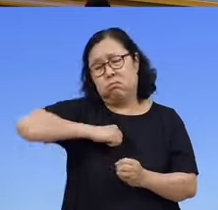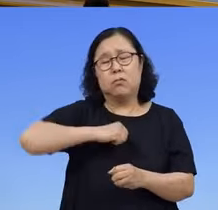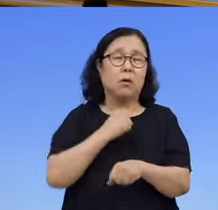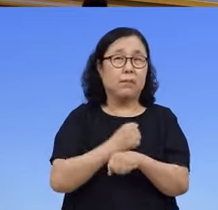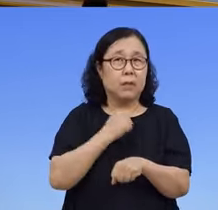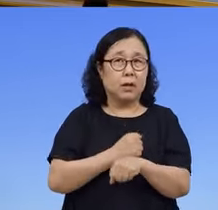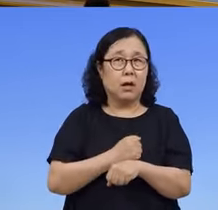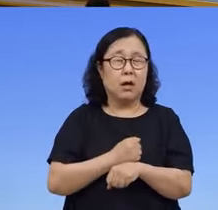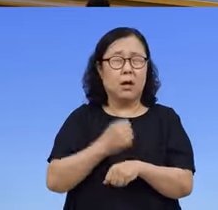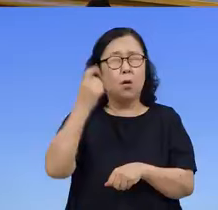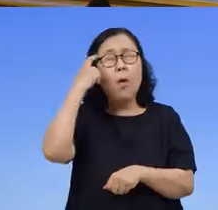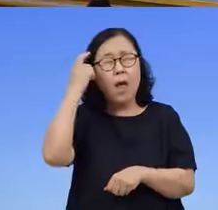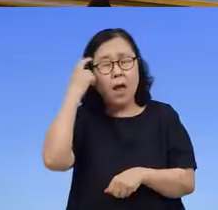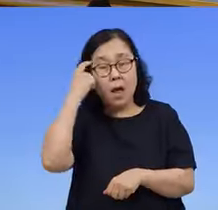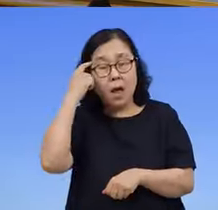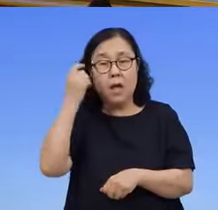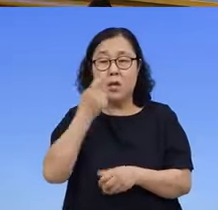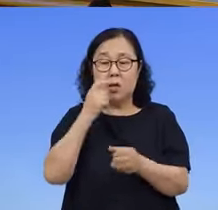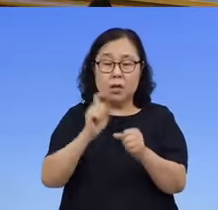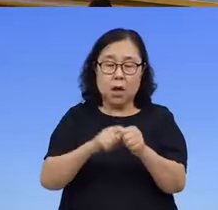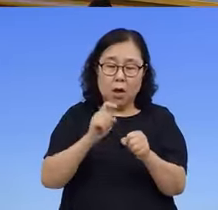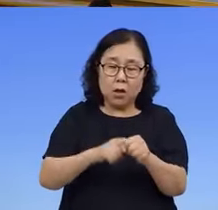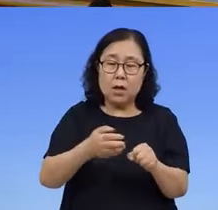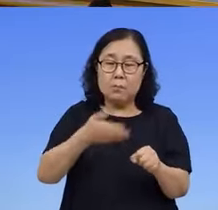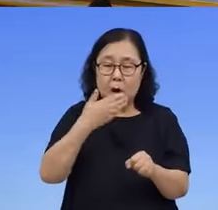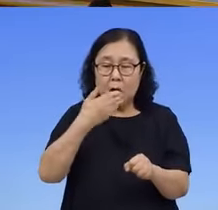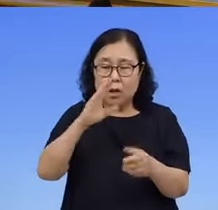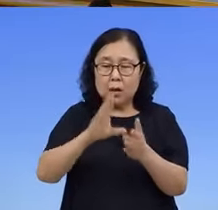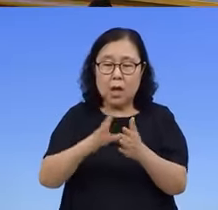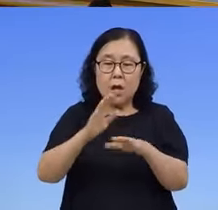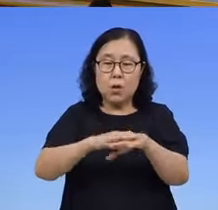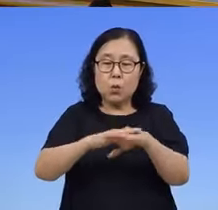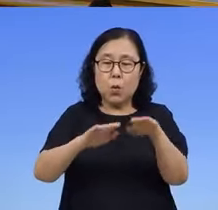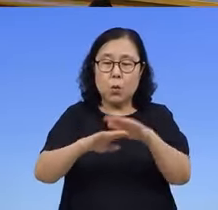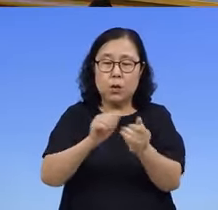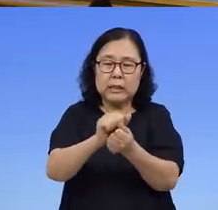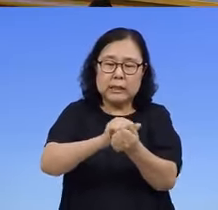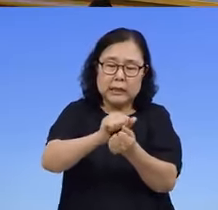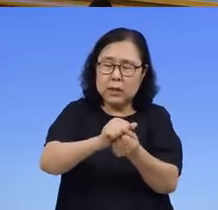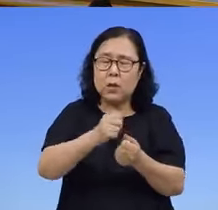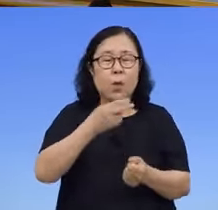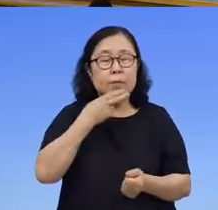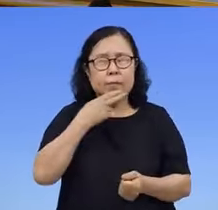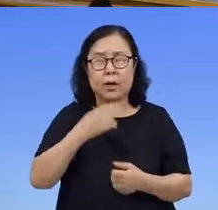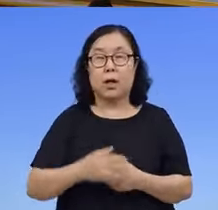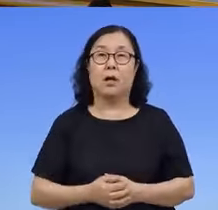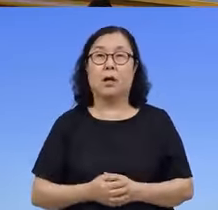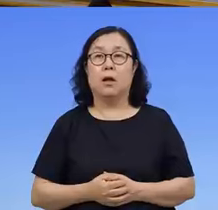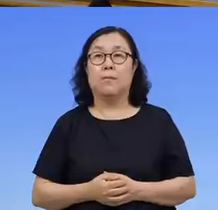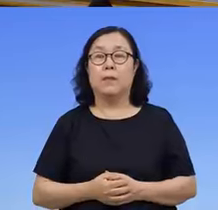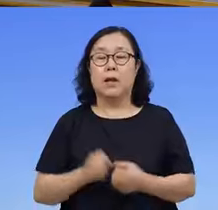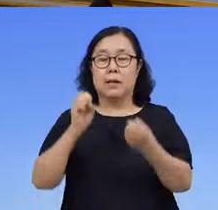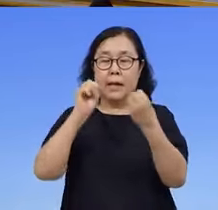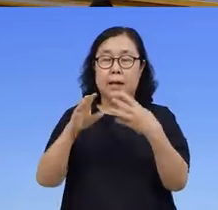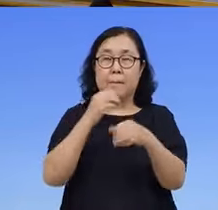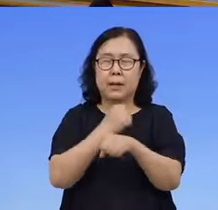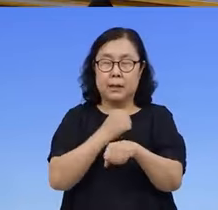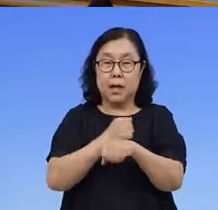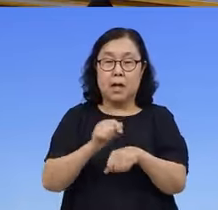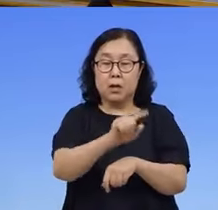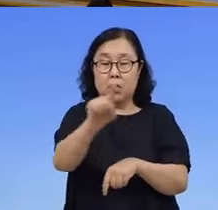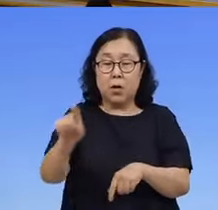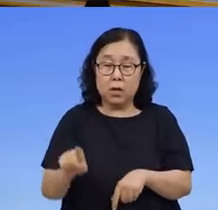지금 장로들의 전통인데요, 이 장로들의 전통이 뭘 의미하는지는 3절에서 예수님 말씀에 나옵니다. 3절